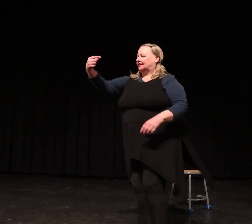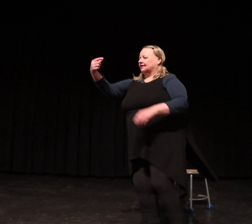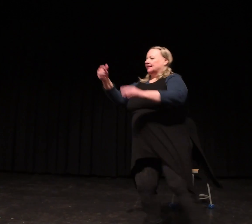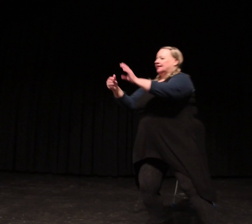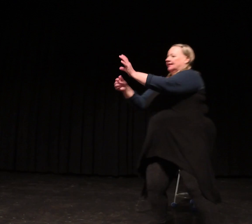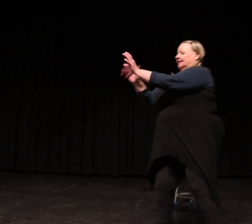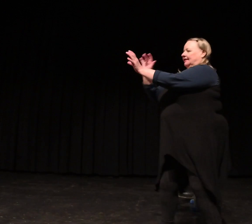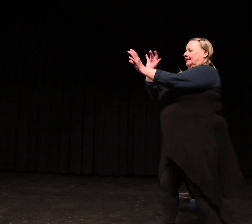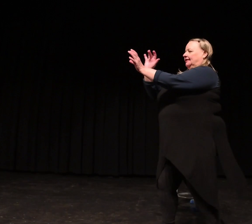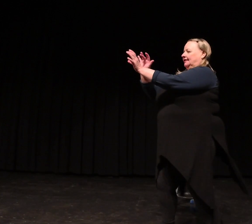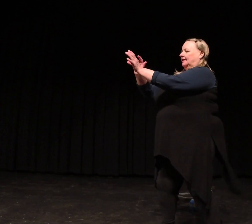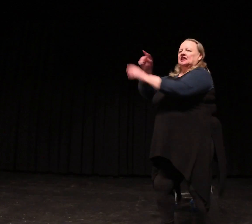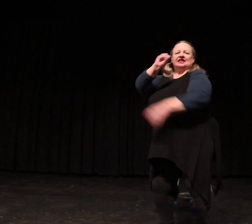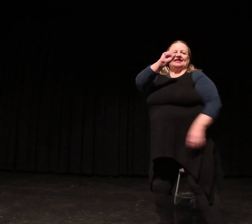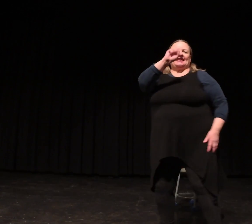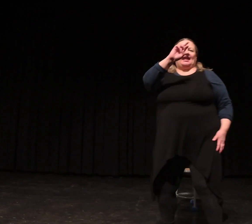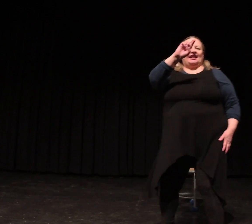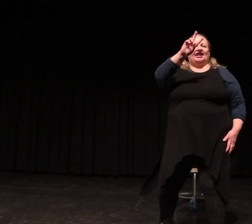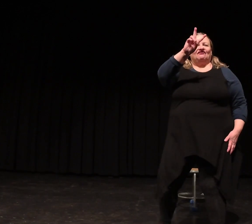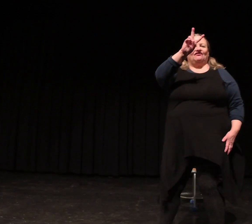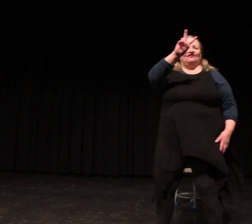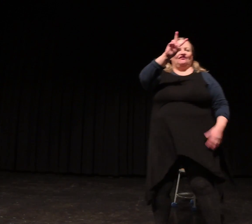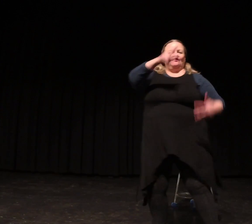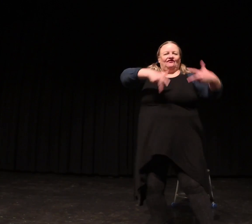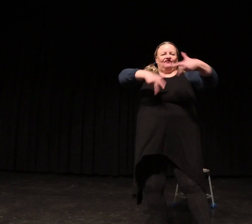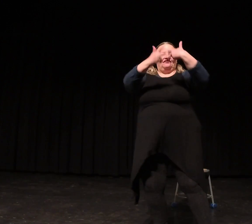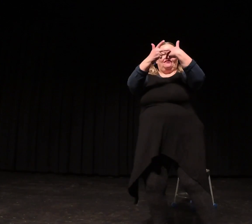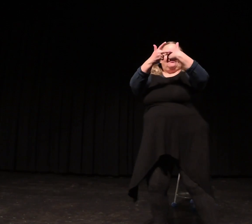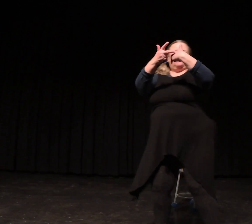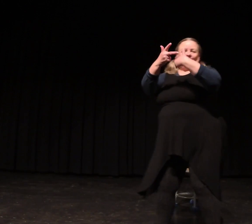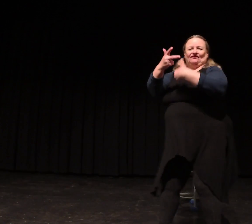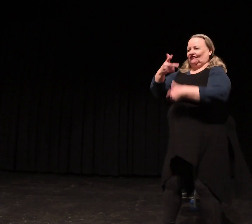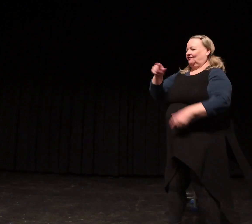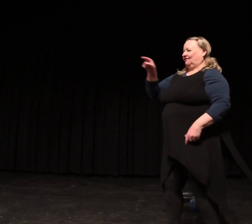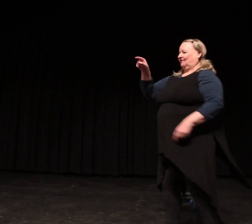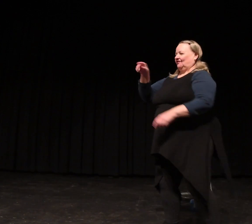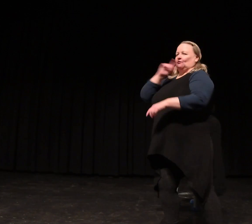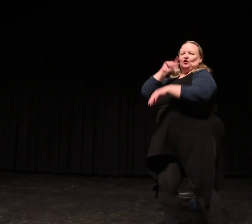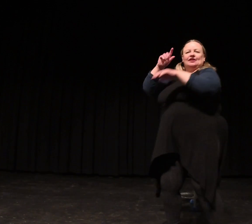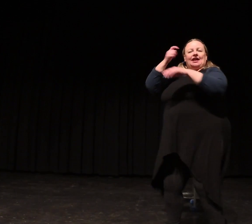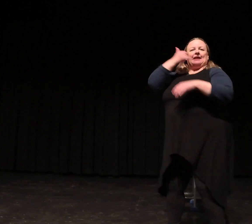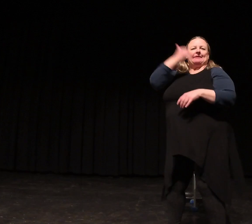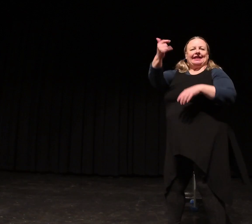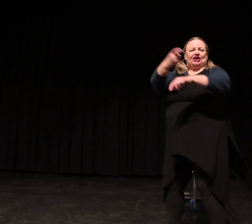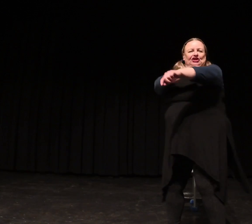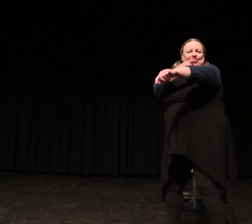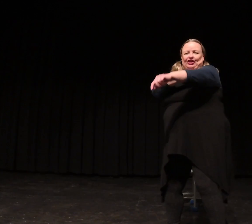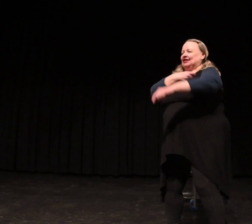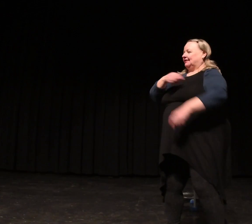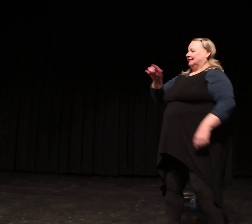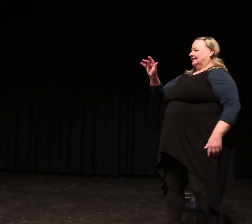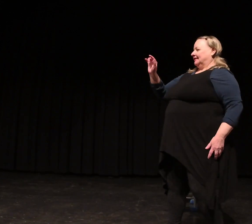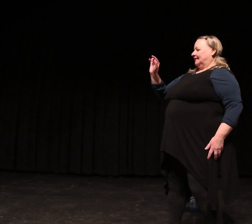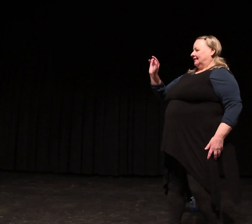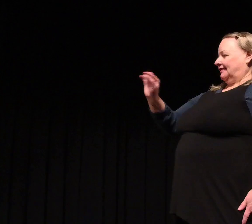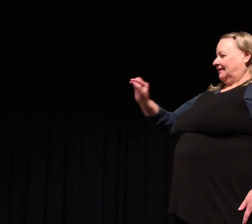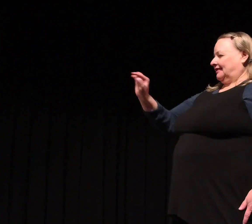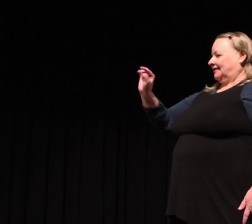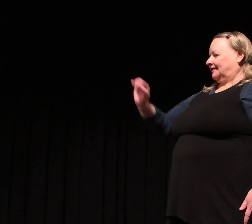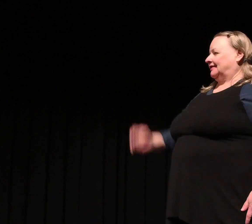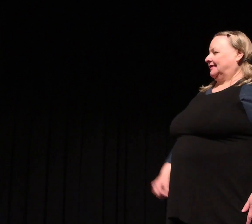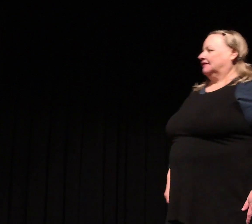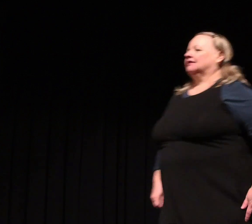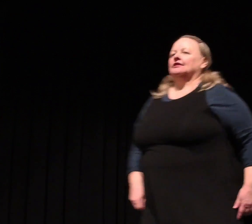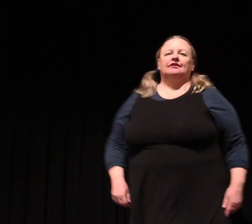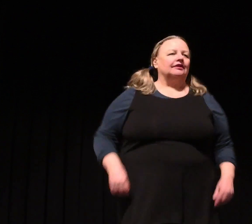C'est ça. Hey, attends, là. Faut que je pitonne, là. Faut que j'appelle le SRV, le Service Relais Vidéo Canada, là. Je vais appeler le